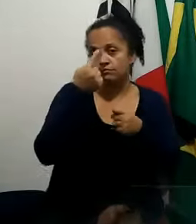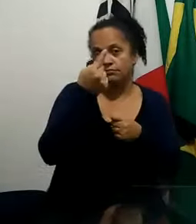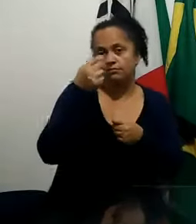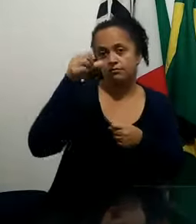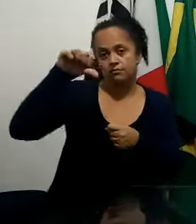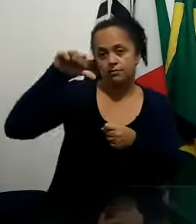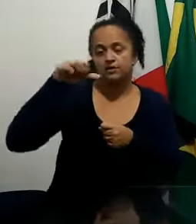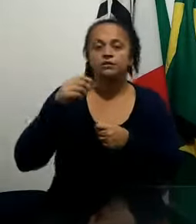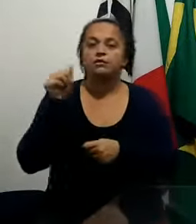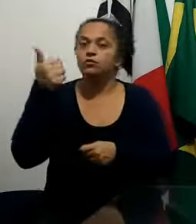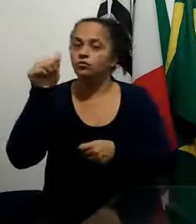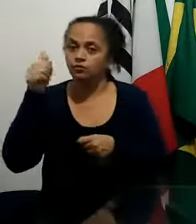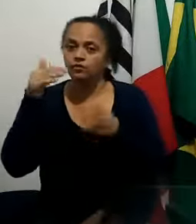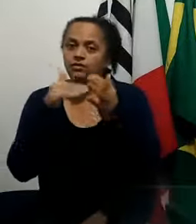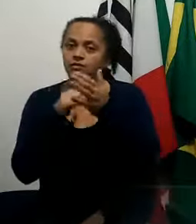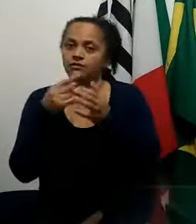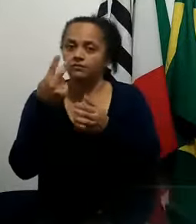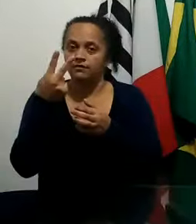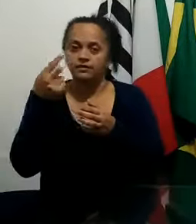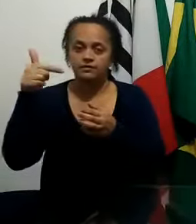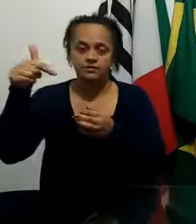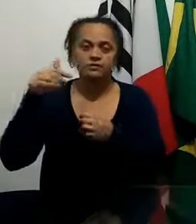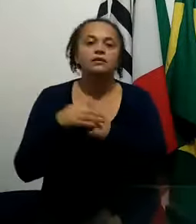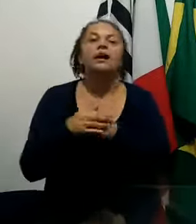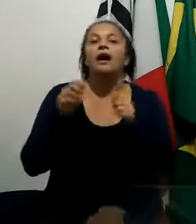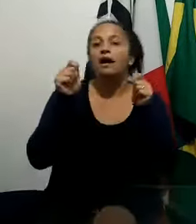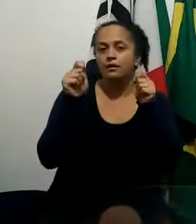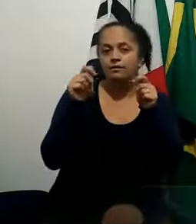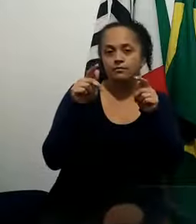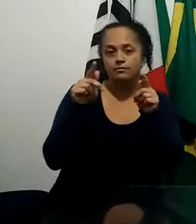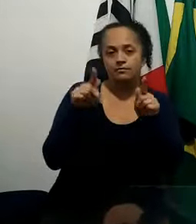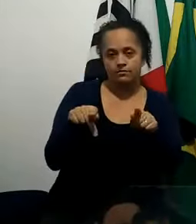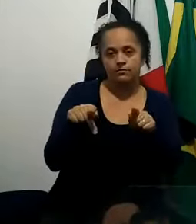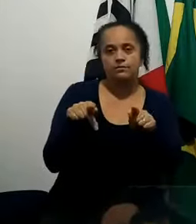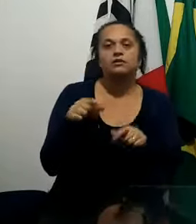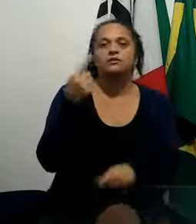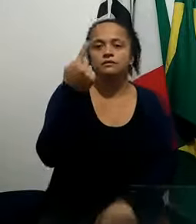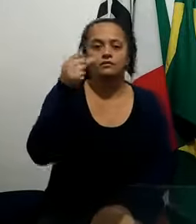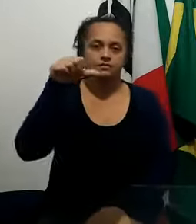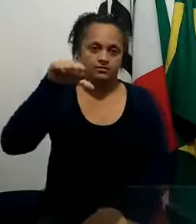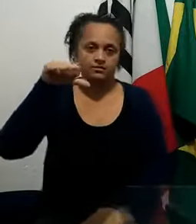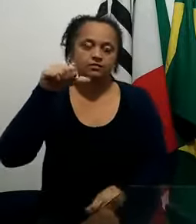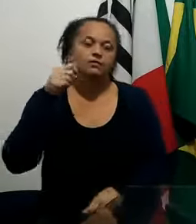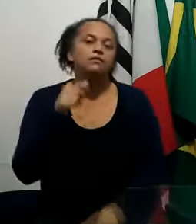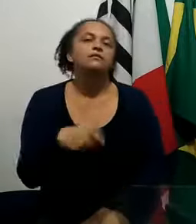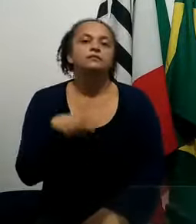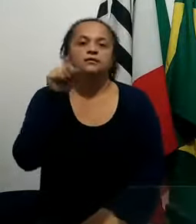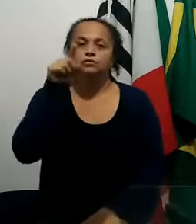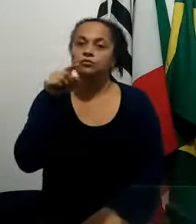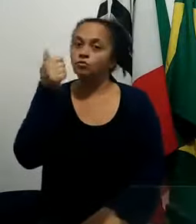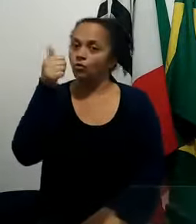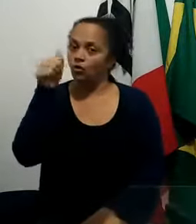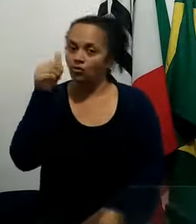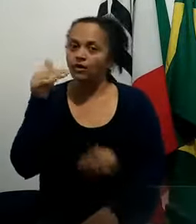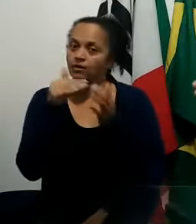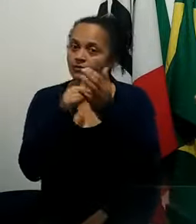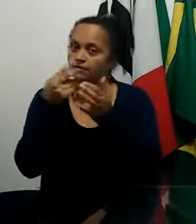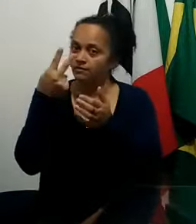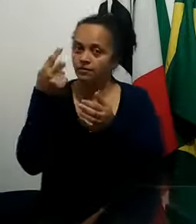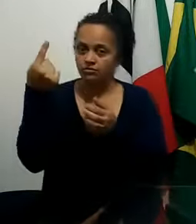e Apocalipse 19, do 11 ao 21. E Apocalipse capítulo 6 até